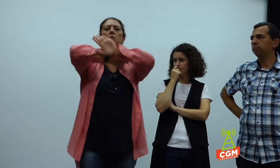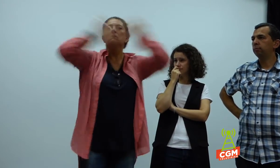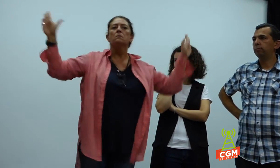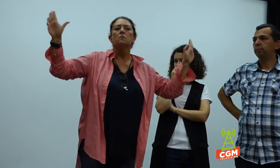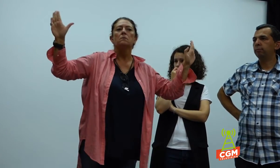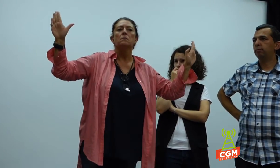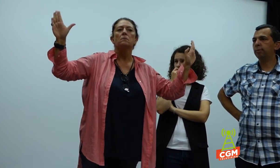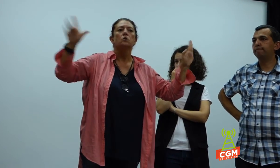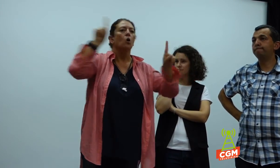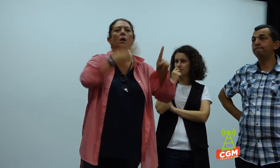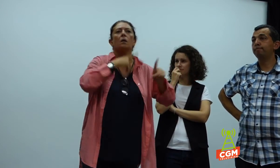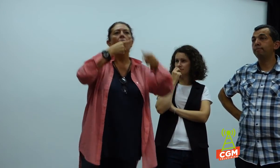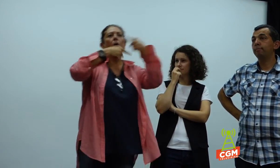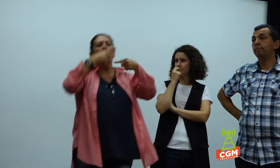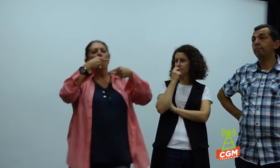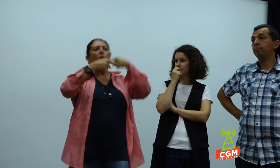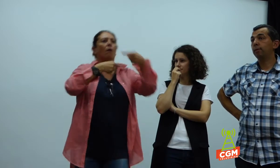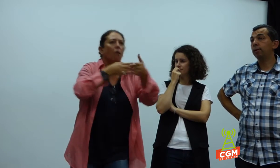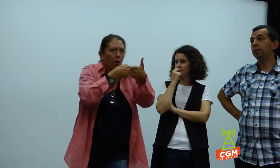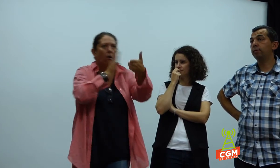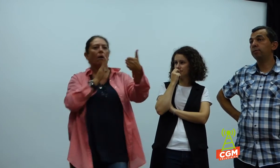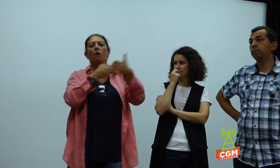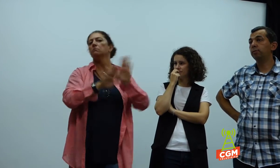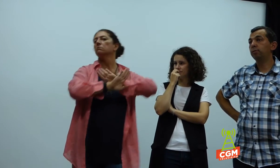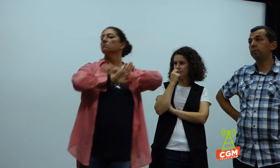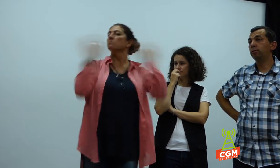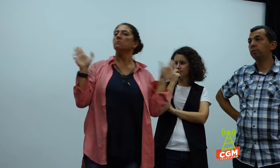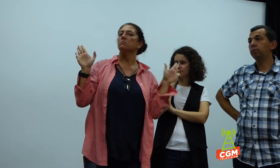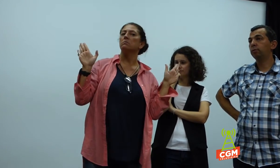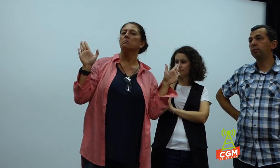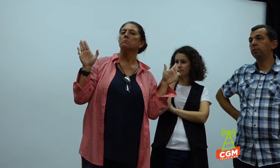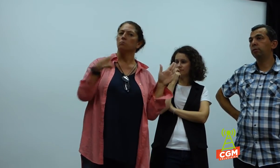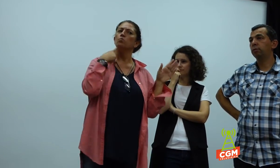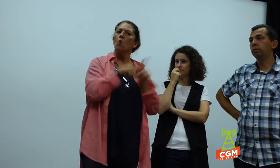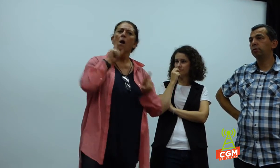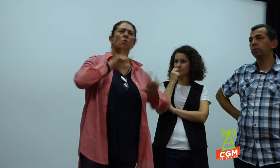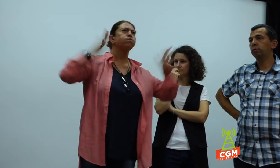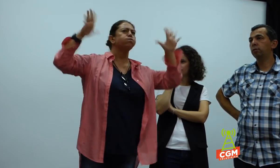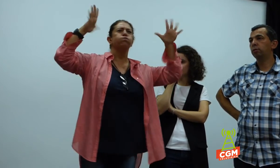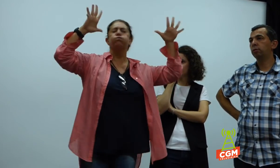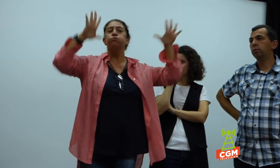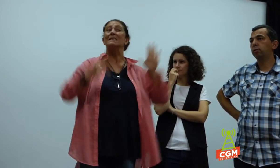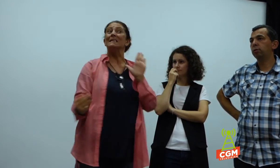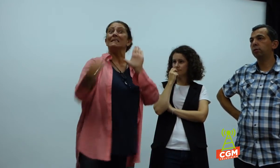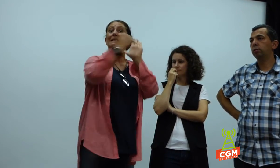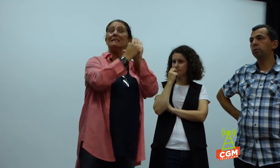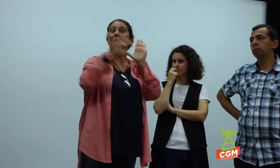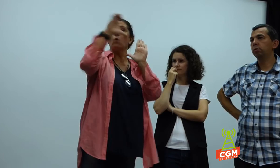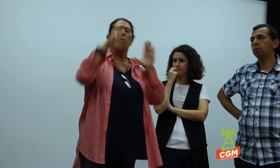intérprete, igual que el resto, punto. No es ni un retroceso ni un avance, sino que es mi derecho tener un intérprete. Y eso,